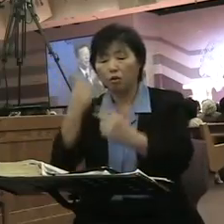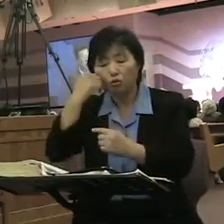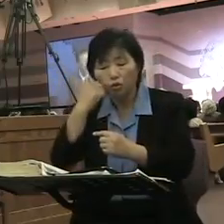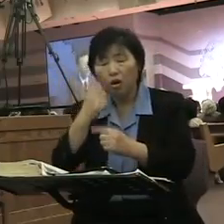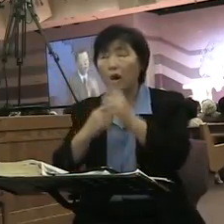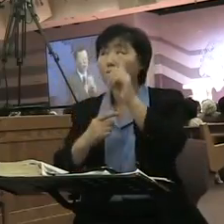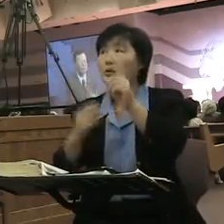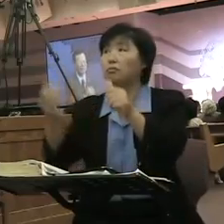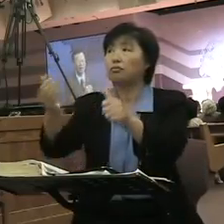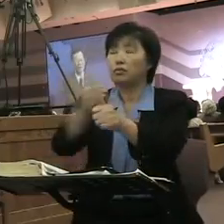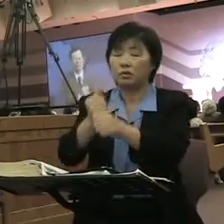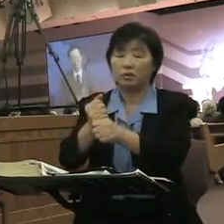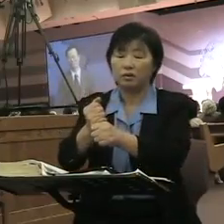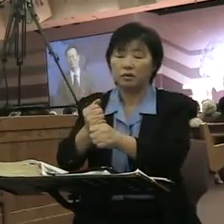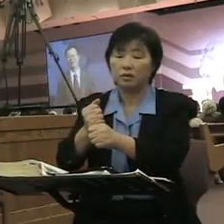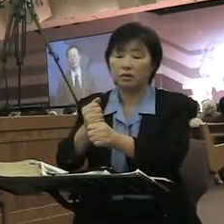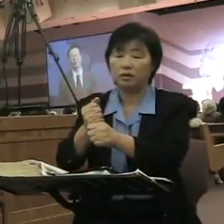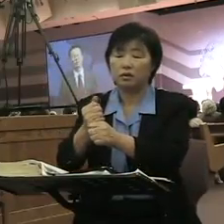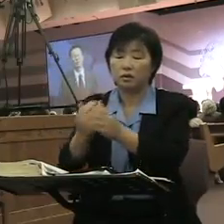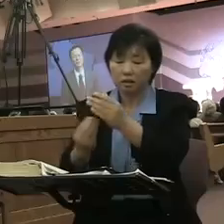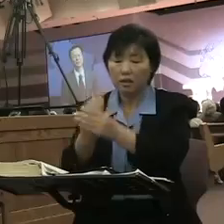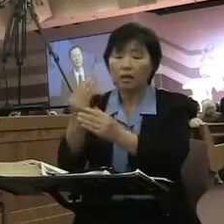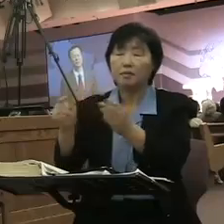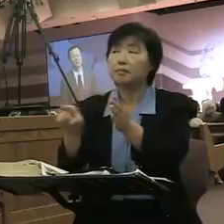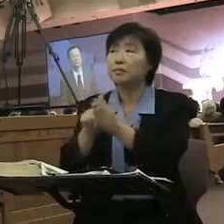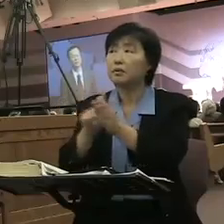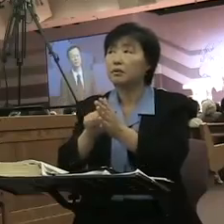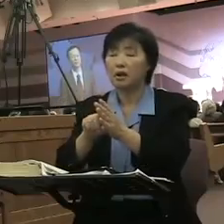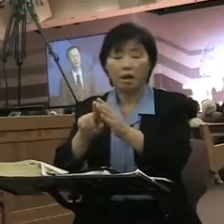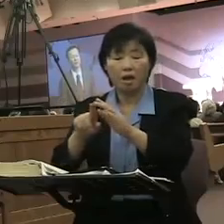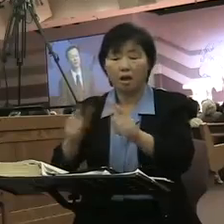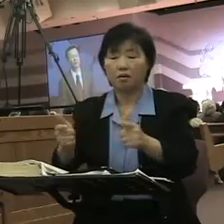보려고 해서 생겨난 믿음이 아니에요.